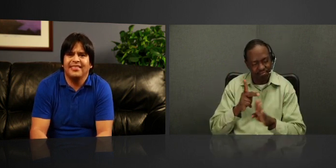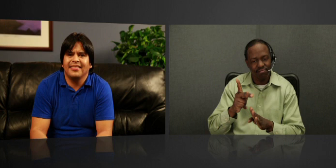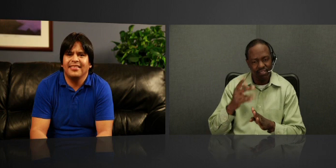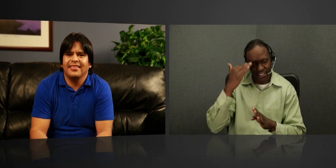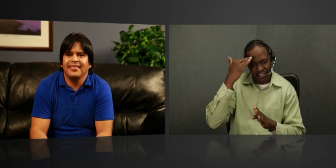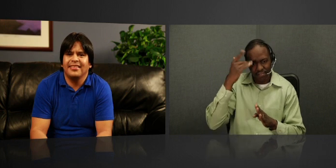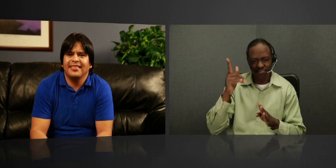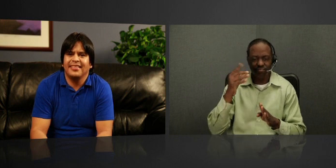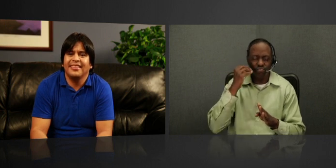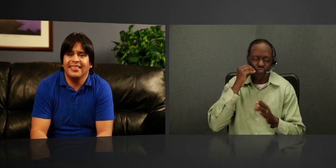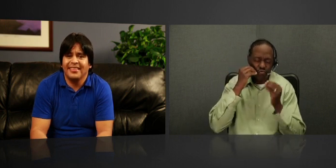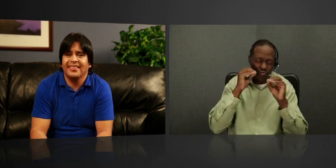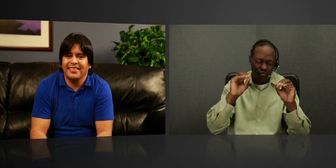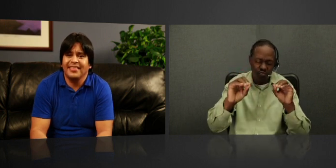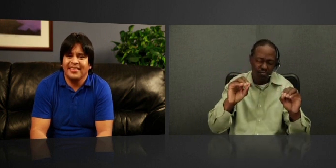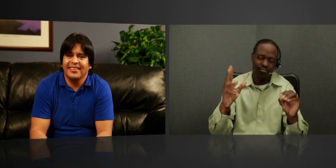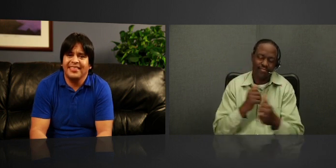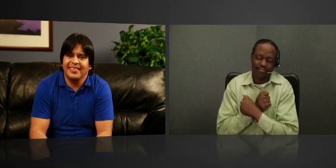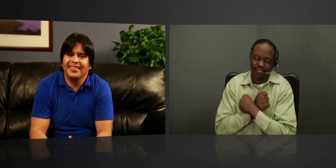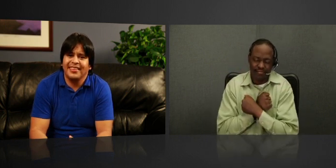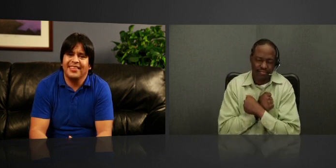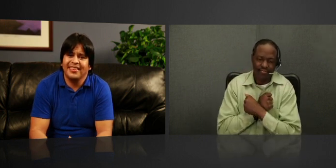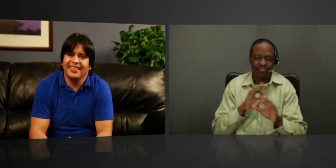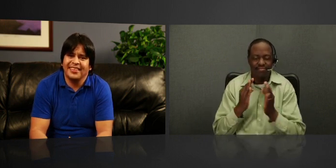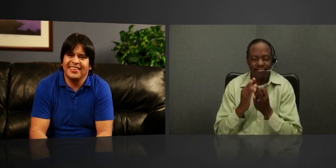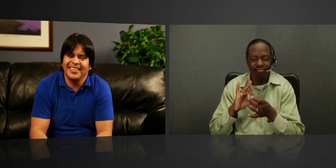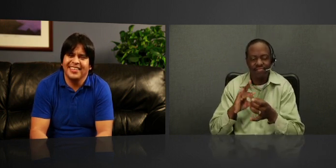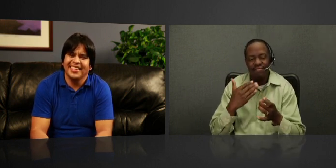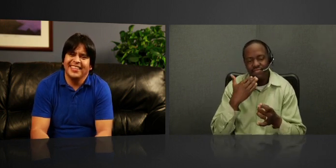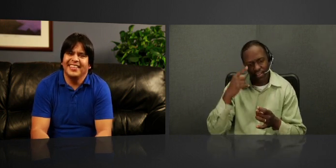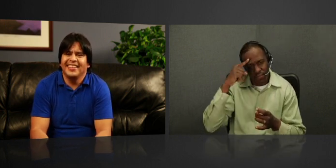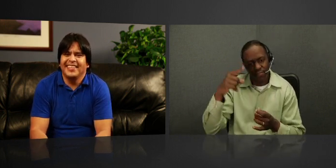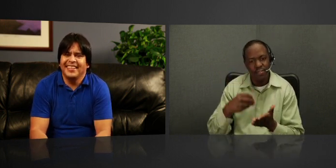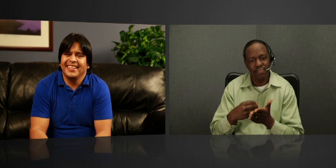un beso grandote Se les quiere mucho y les agradezco mucho